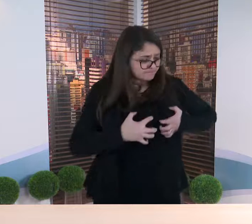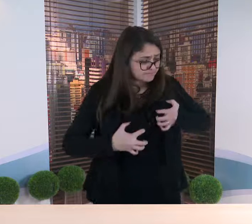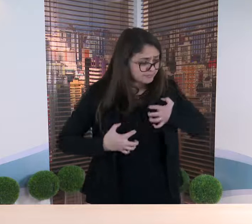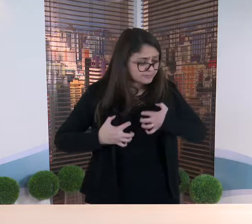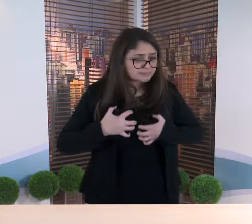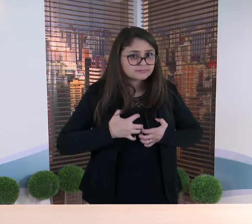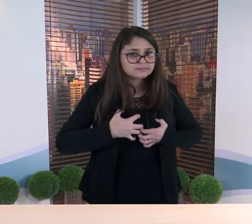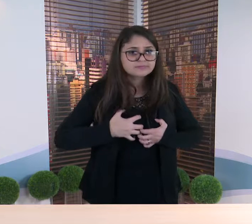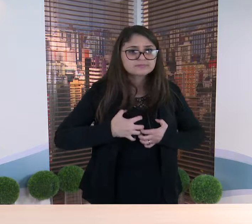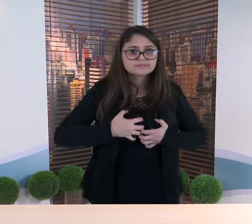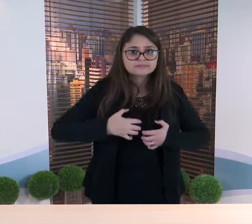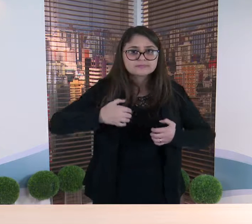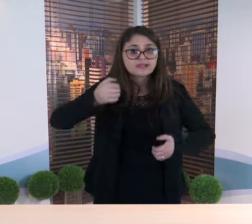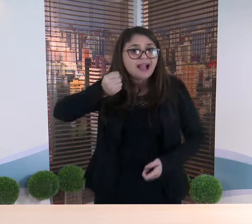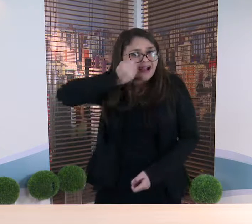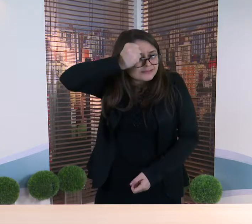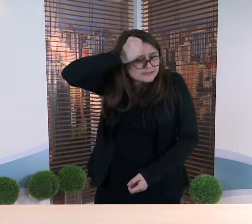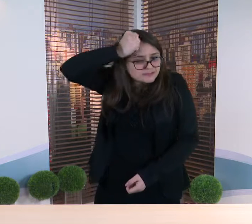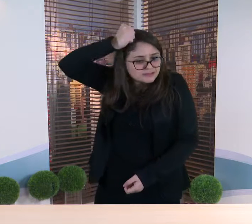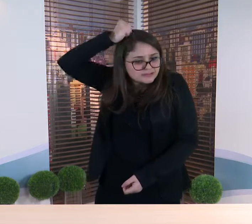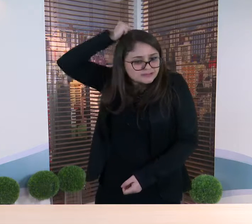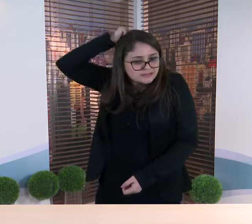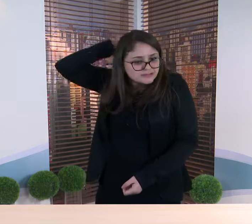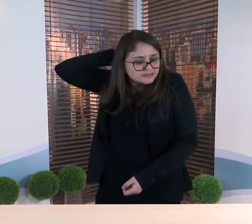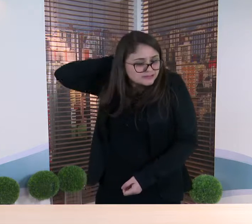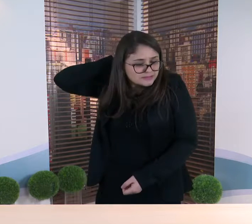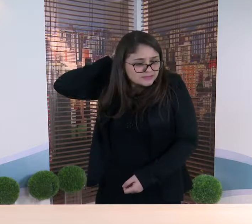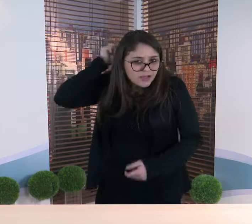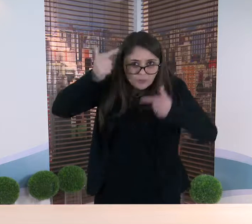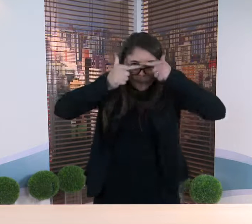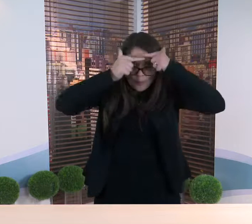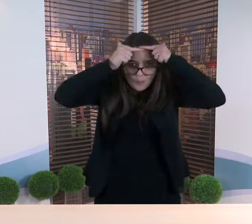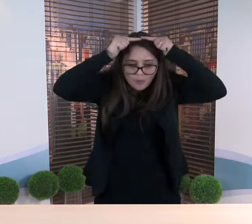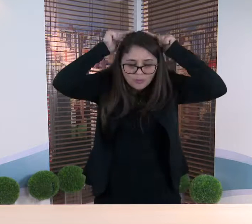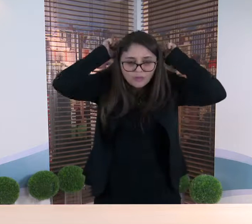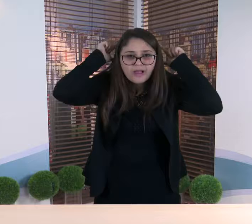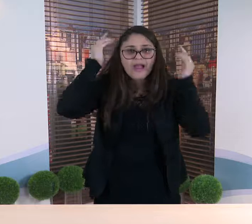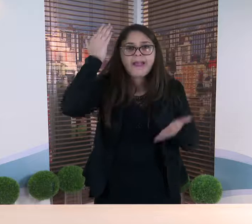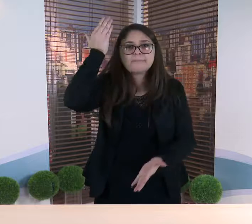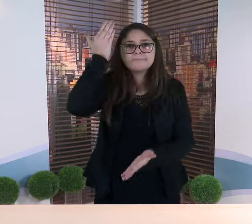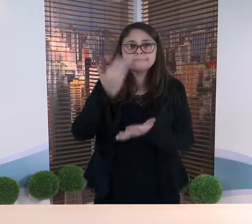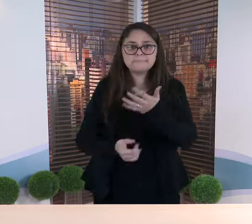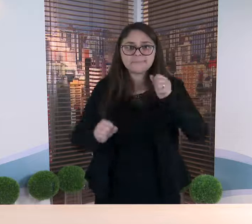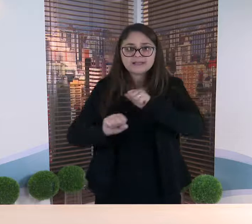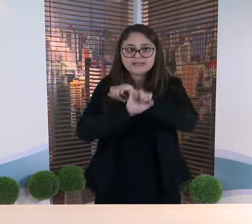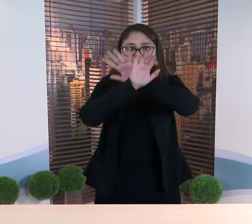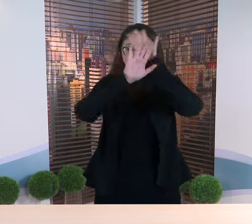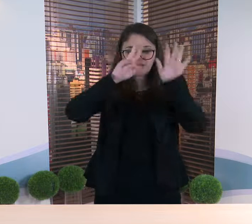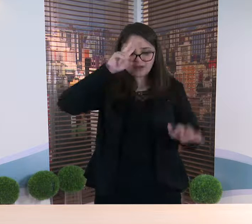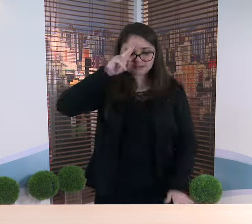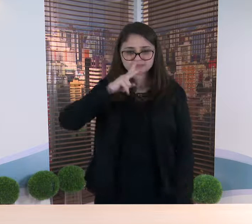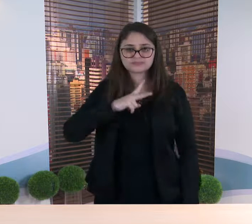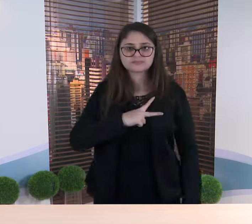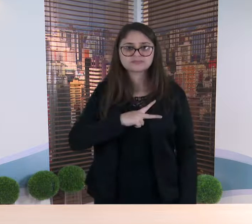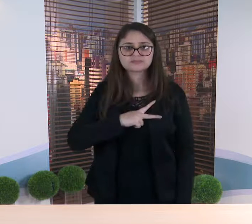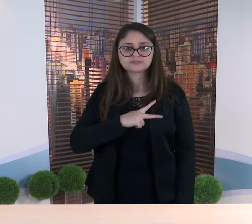O raspar da cabeça simboliza a perda da glória pessoal. Depois disso, ele cai no